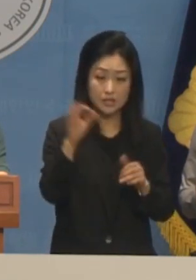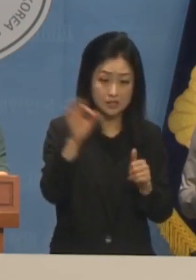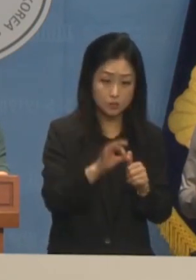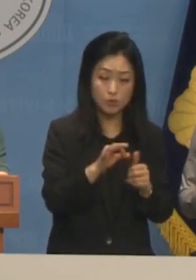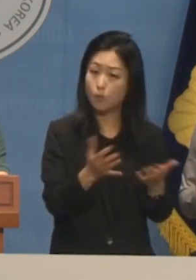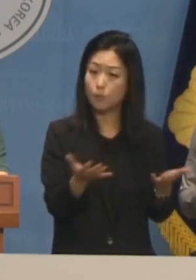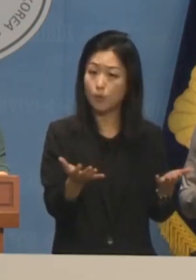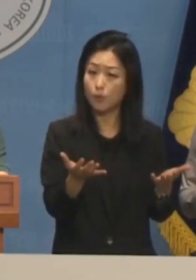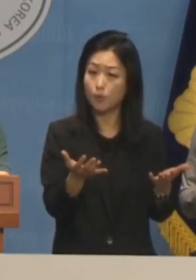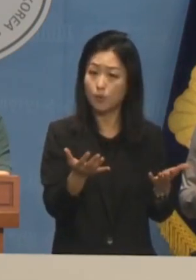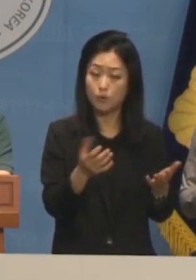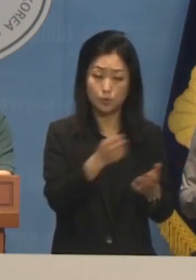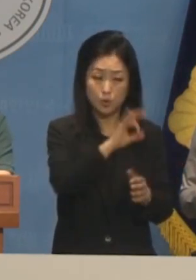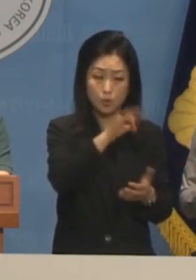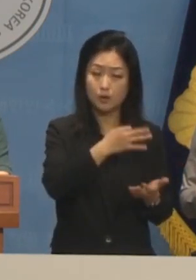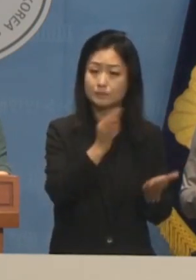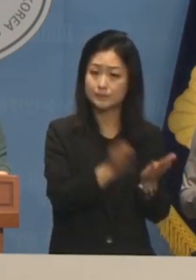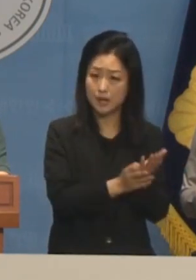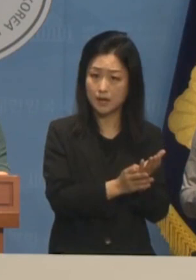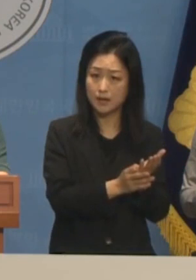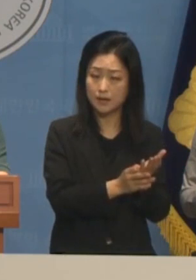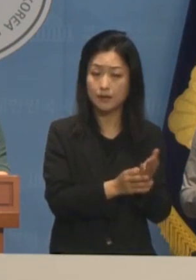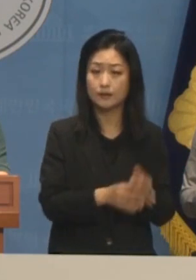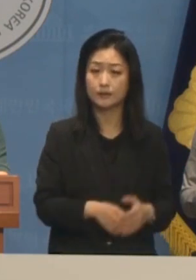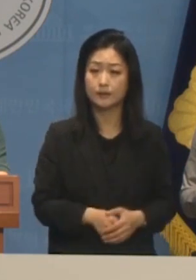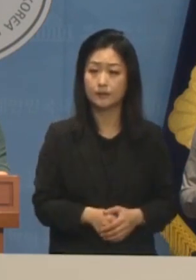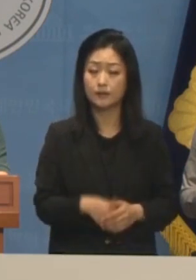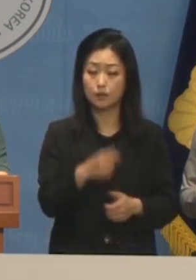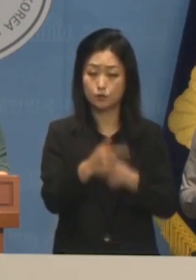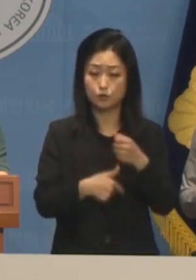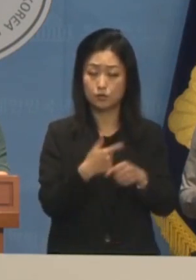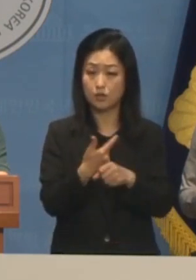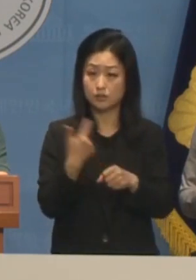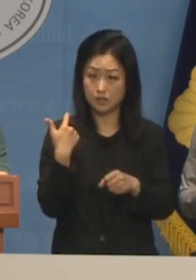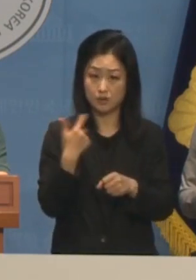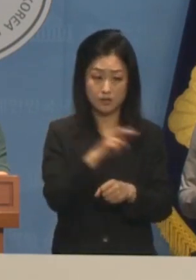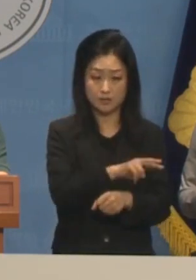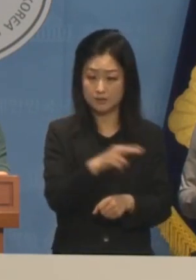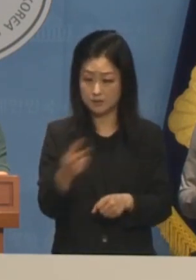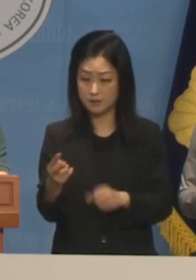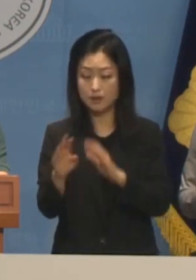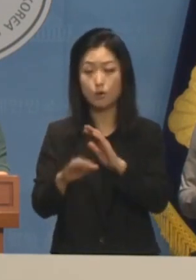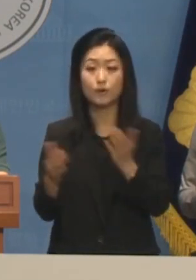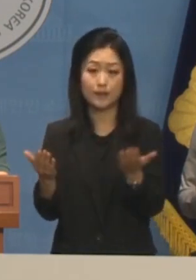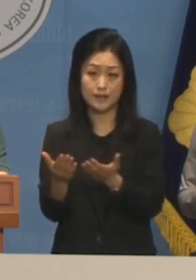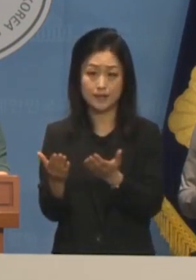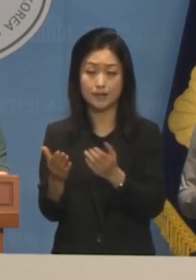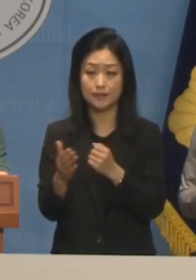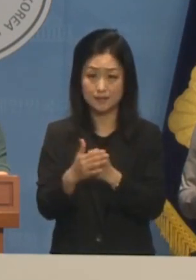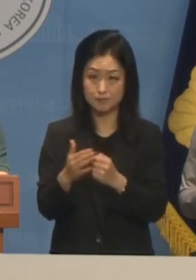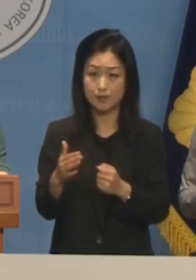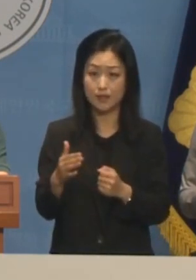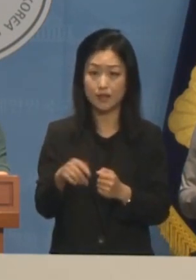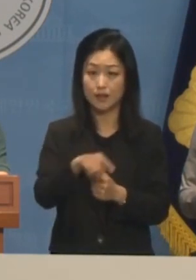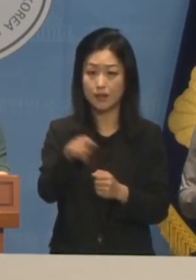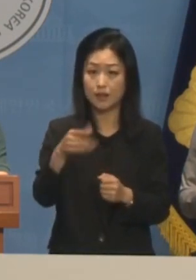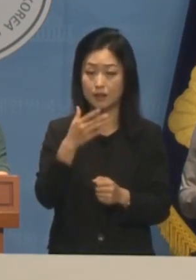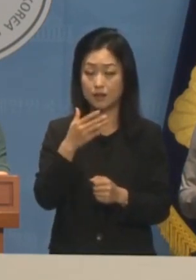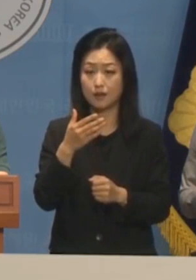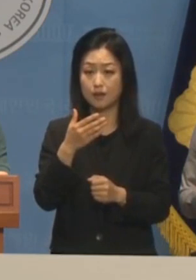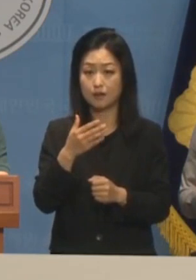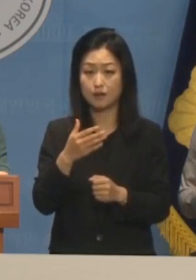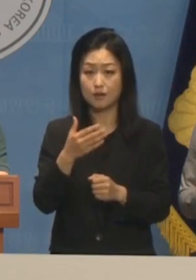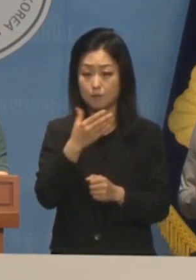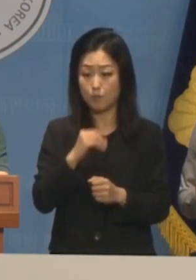관심밖의 일이고 임금은 더군다나 최저임금입니다. 6년 전 정규직으로 전환되면서 인심쓰듯 생긴 복지 3종 세트인